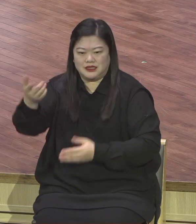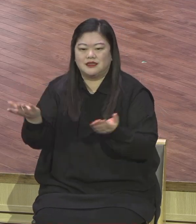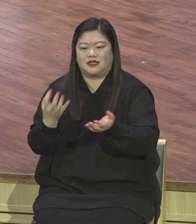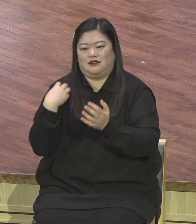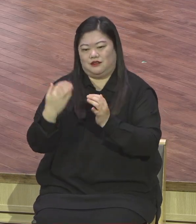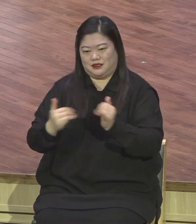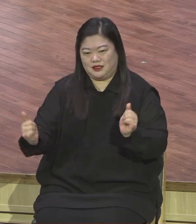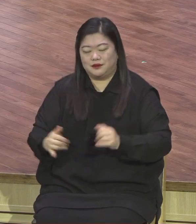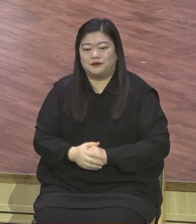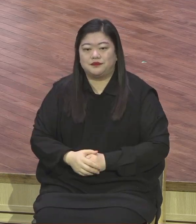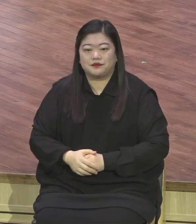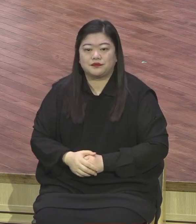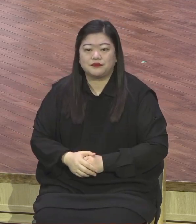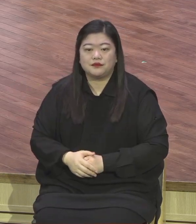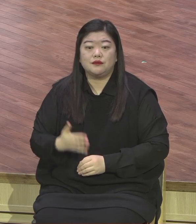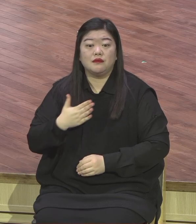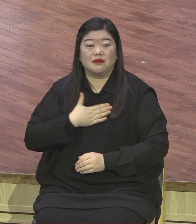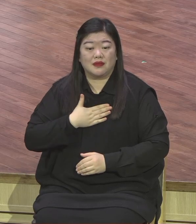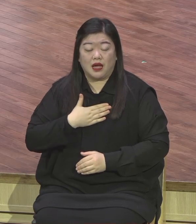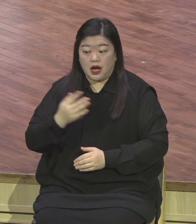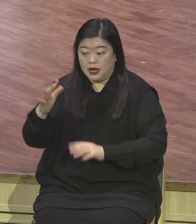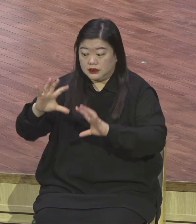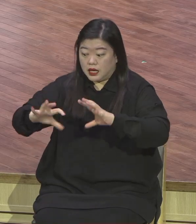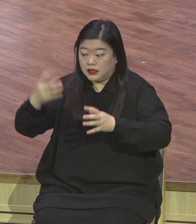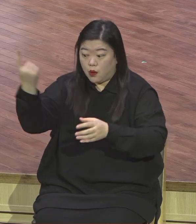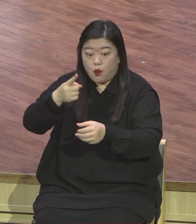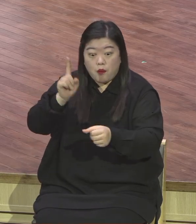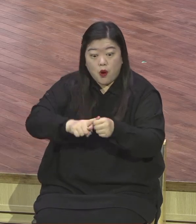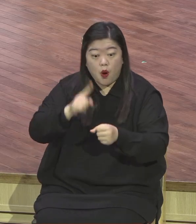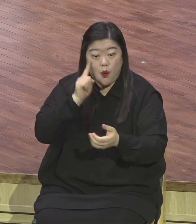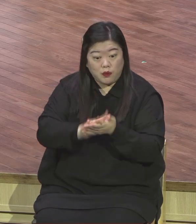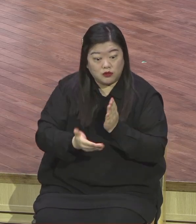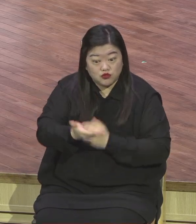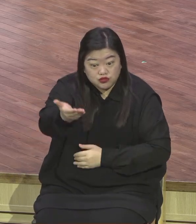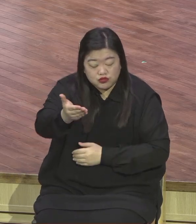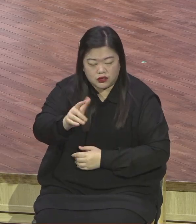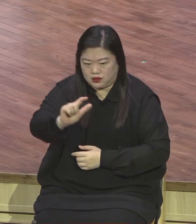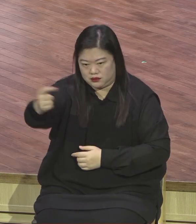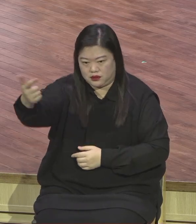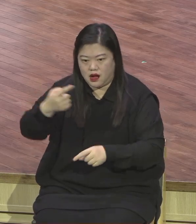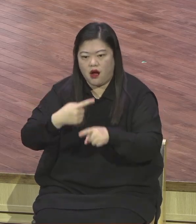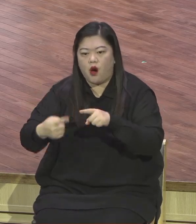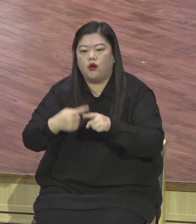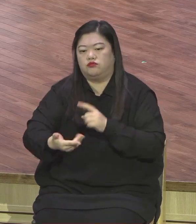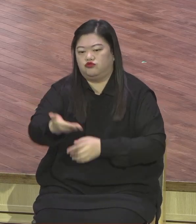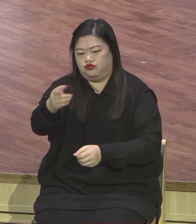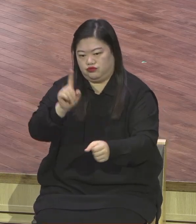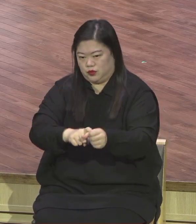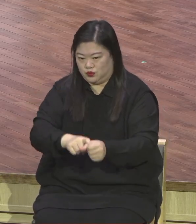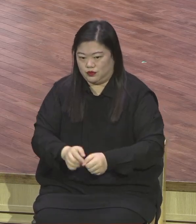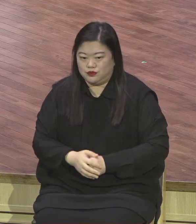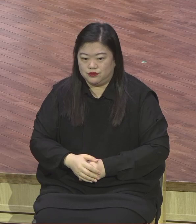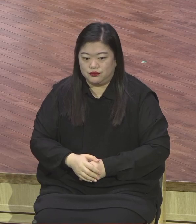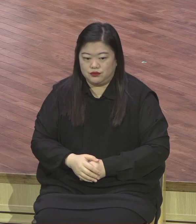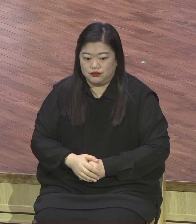내가 세상에 화평을 주러 온 줄로 생각하지 말라. 화평이 아니여 금을 주러 왔노라. 내가 온 것은 사람이